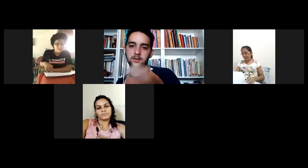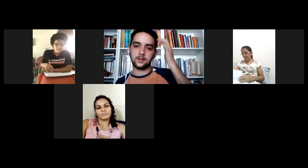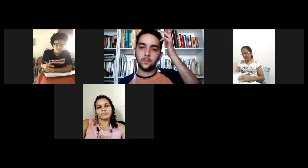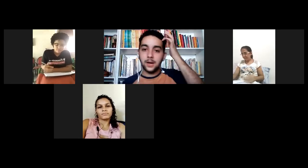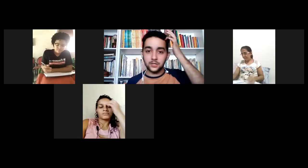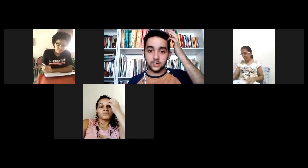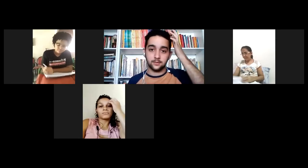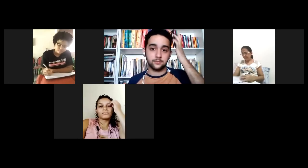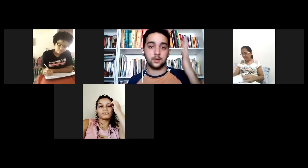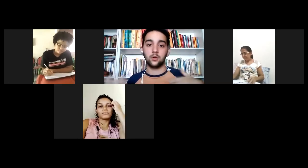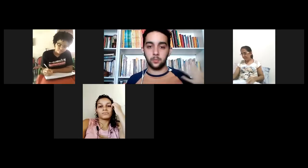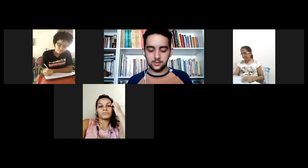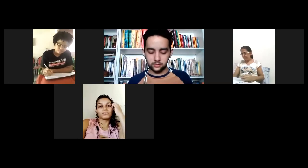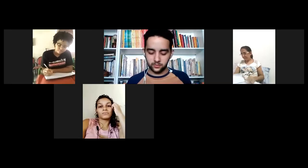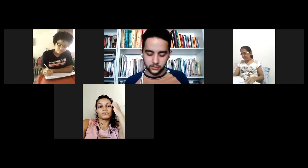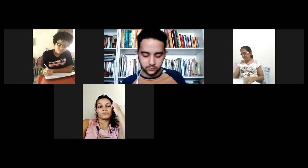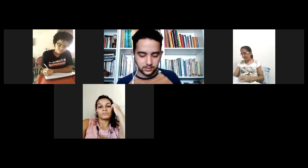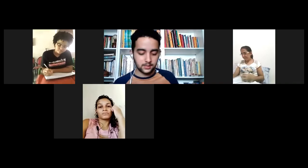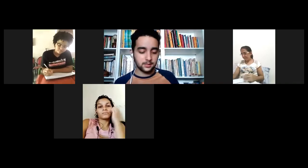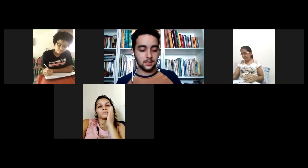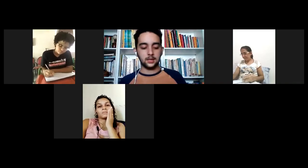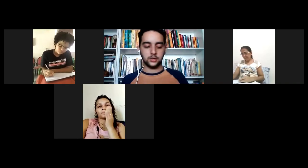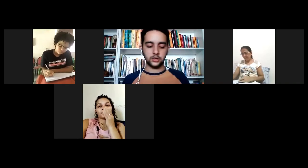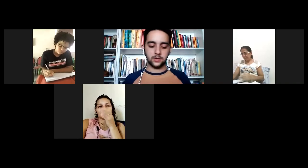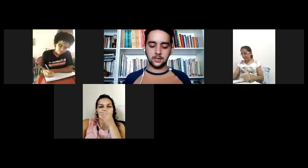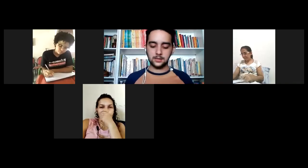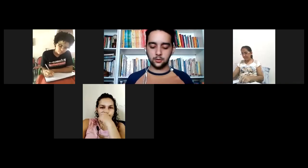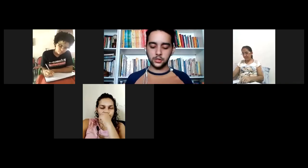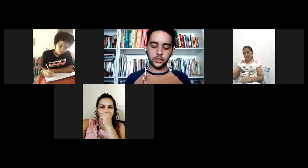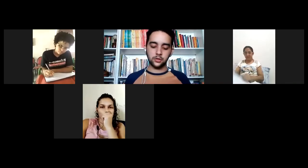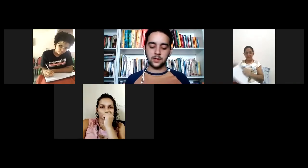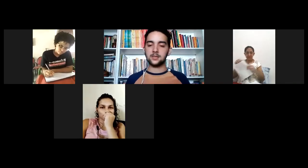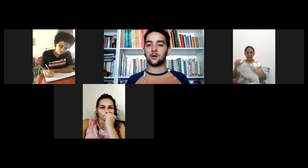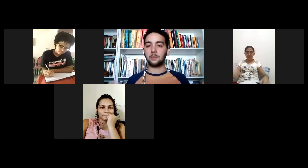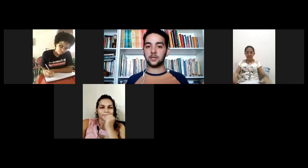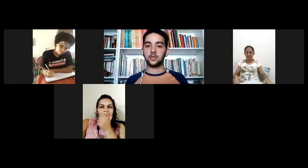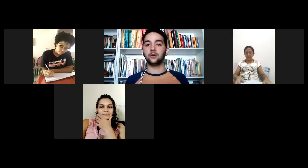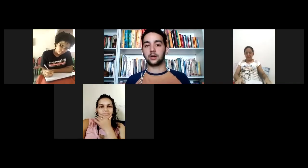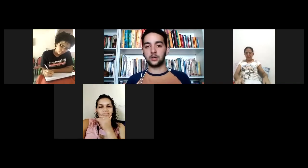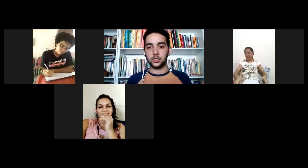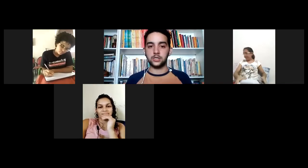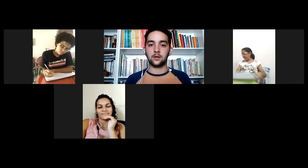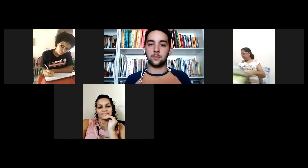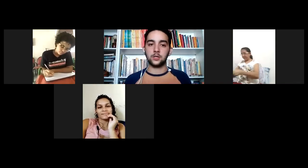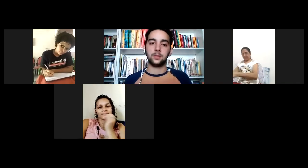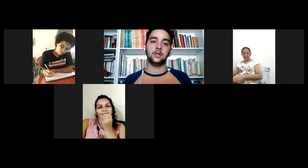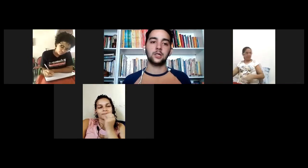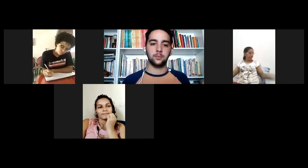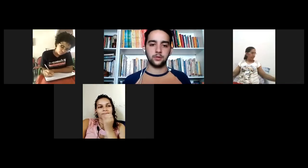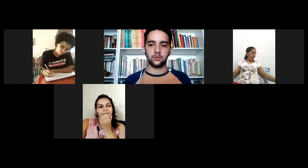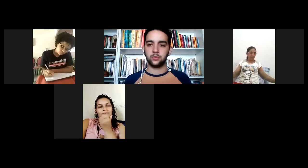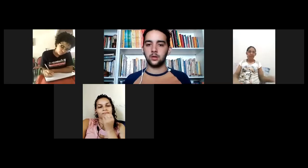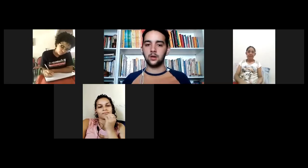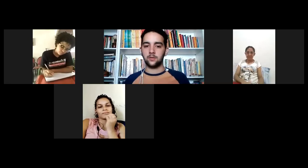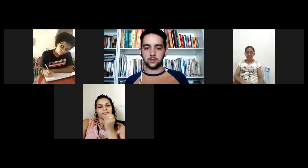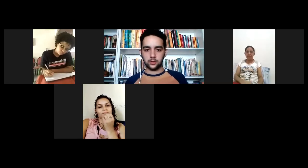nossa revisão prática, que é o que eu preciso ver de vocês, que a gente vai iniciar hoje, a gente não vai iniciar com a parte teórica, a gente inicia com a parte prática e